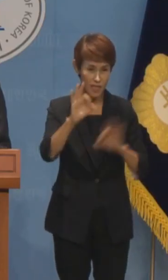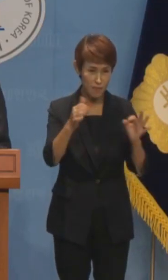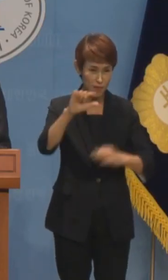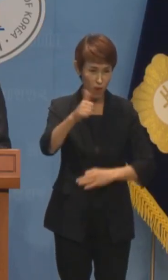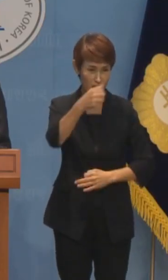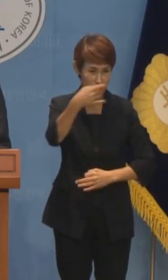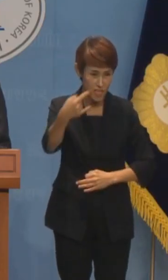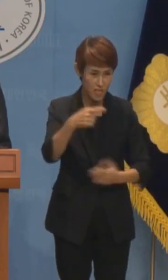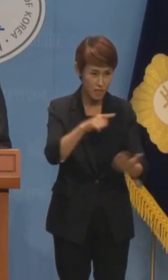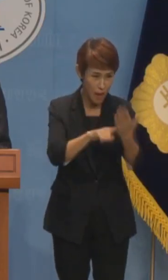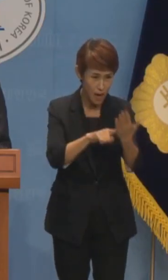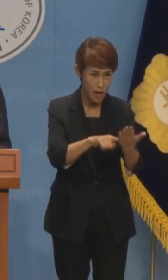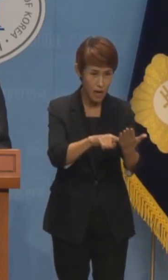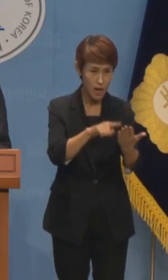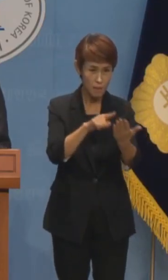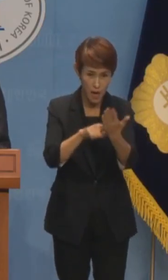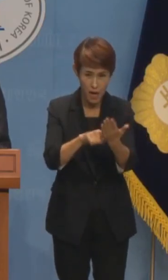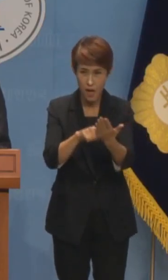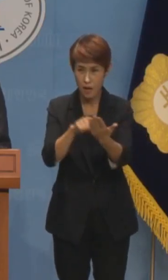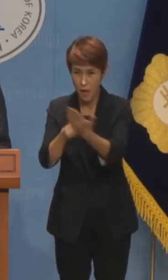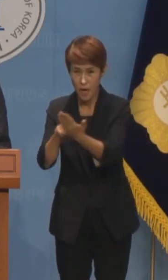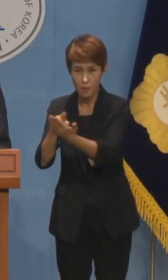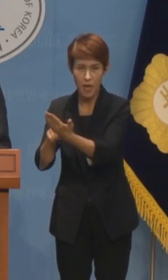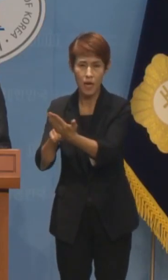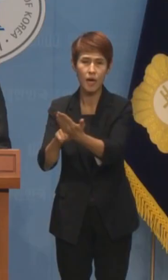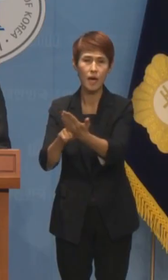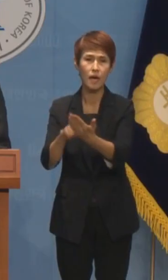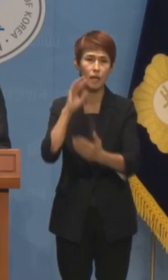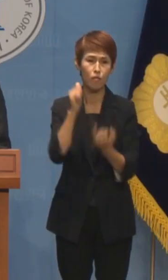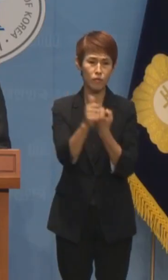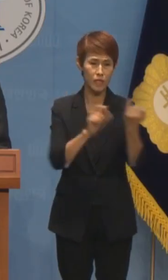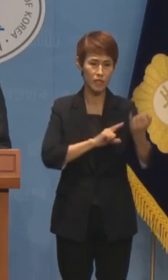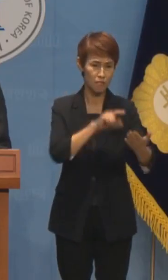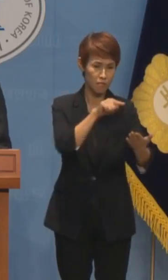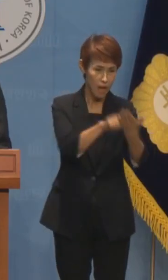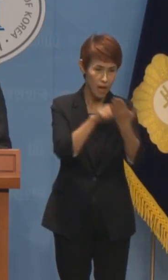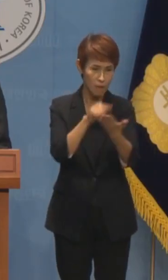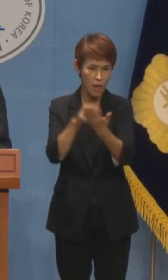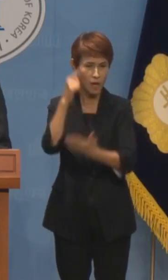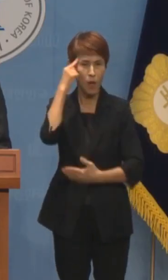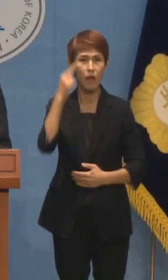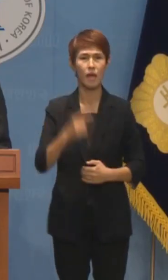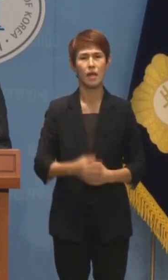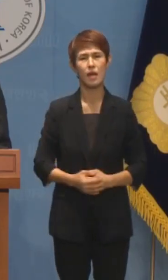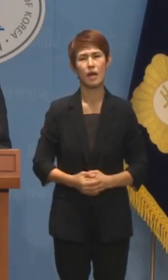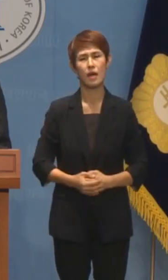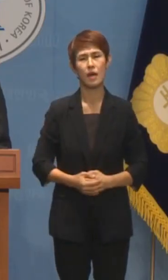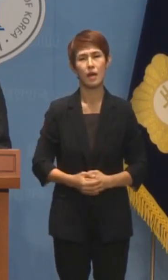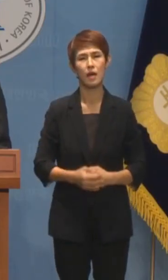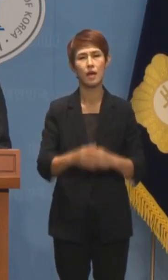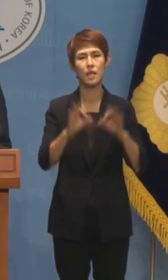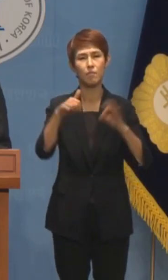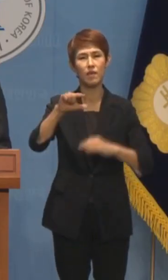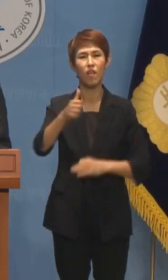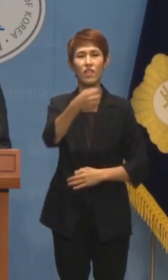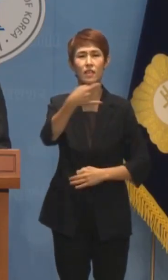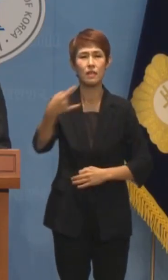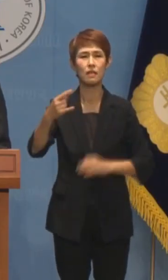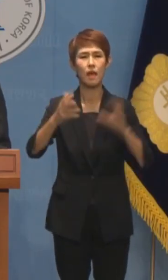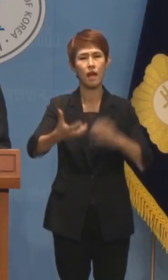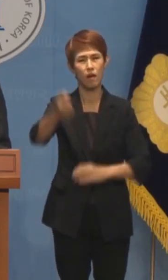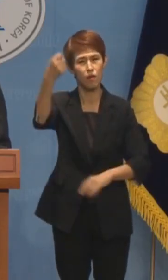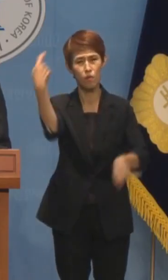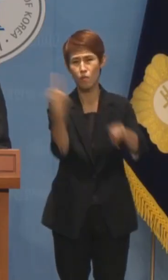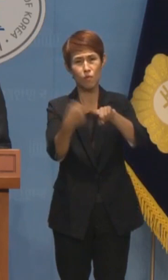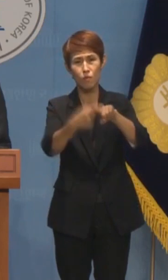온갖 군데서 김 여사의 이름이 나옵니다. 가히 김건희 공화국이라 할 만합니다.